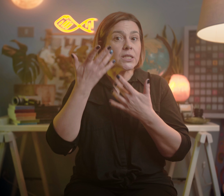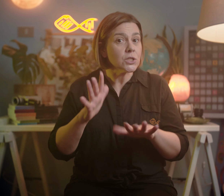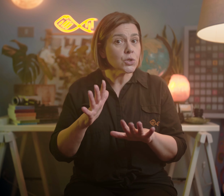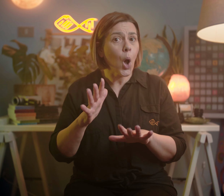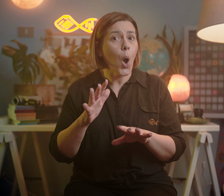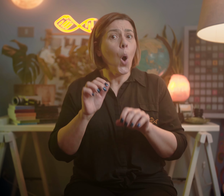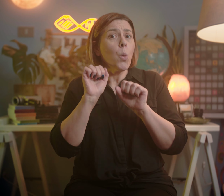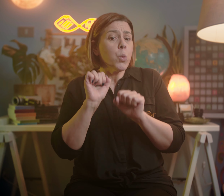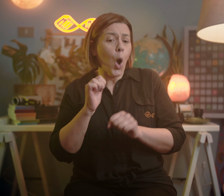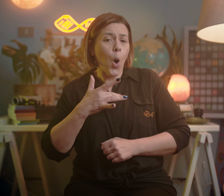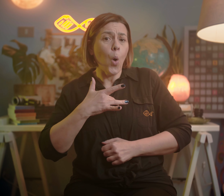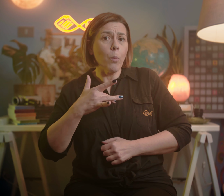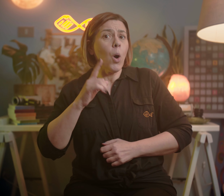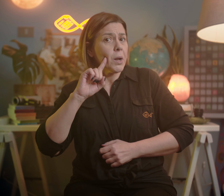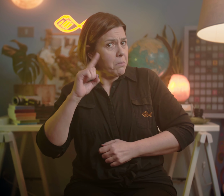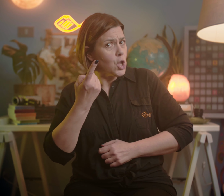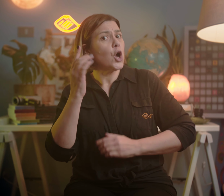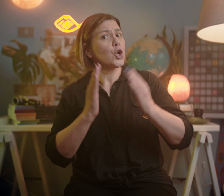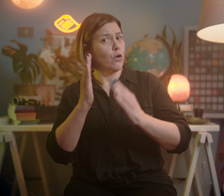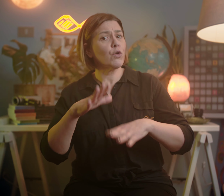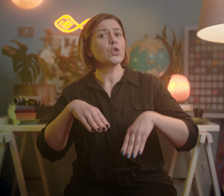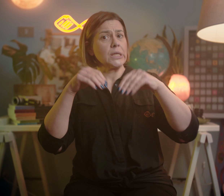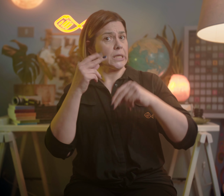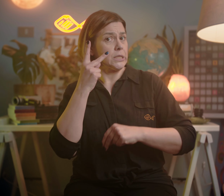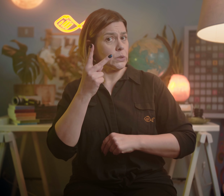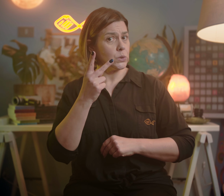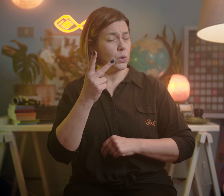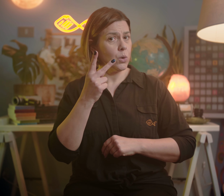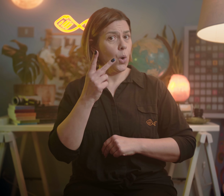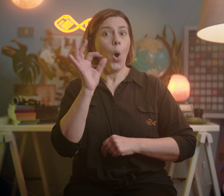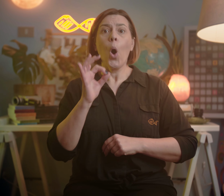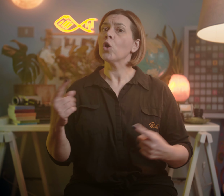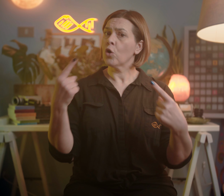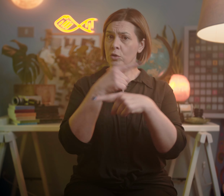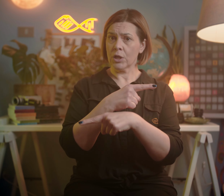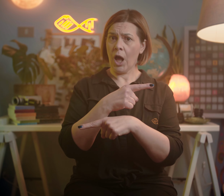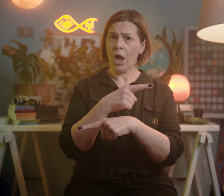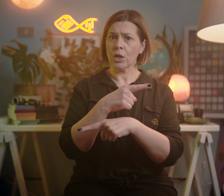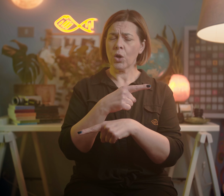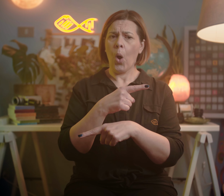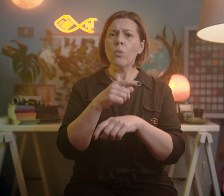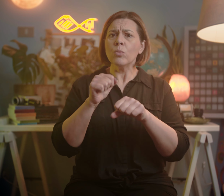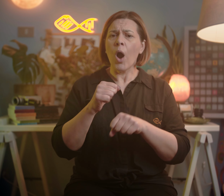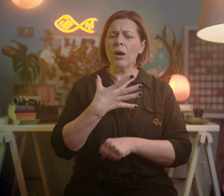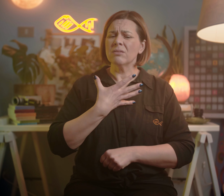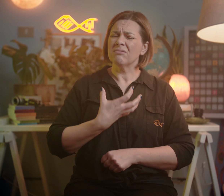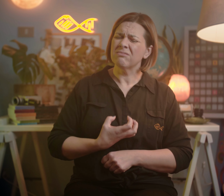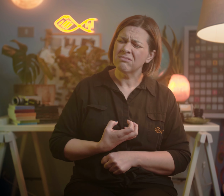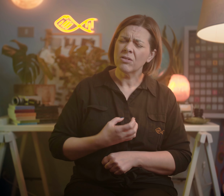un umore migliore rispetto a quello con cui hai iniziato, come al contrario potresti sentirti amareggiato o sconfitto.